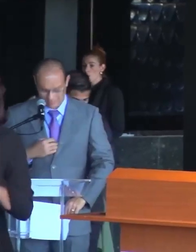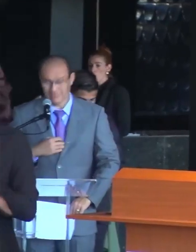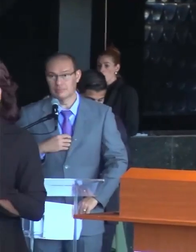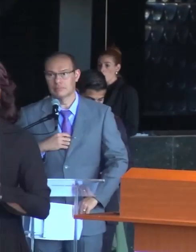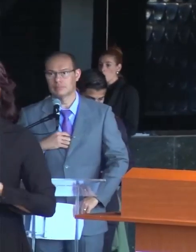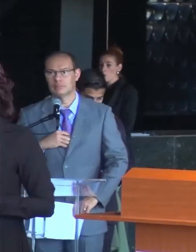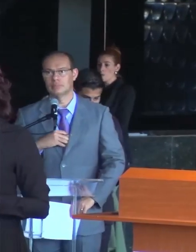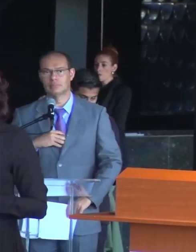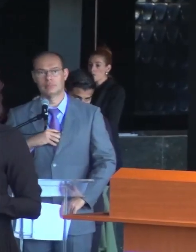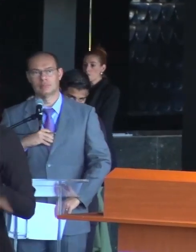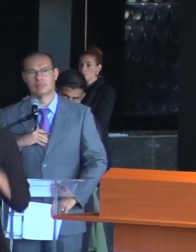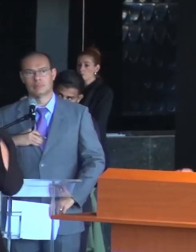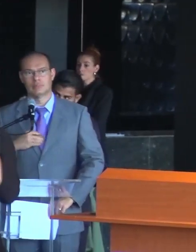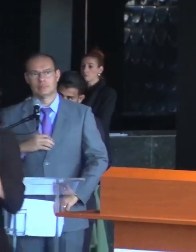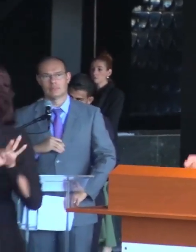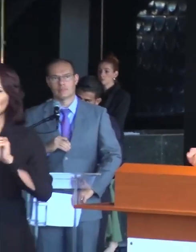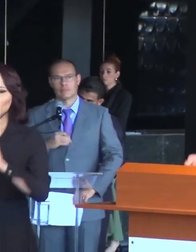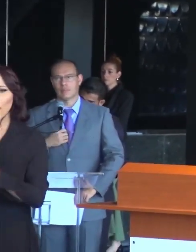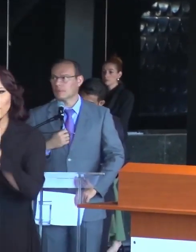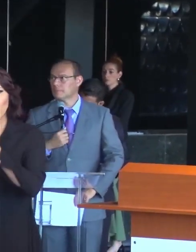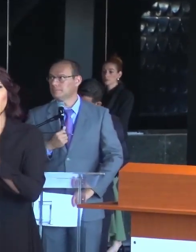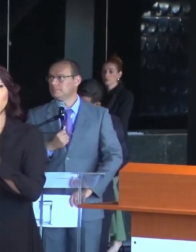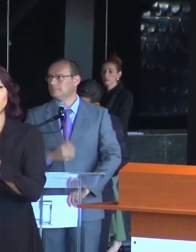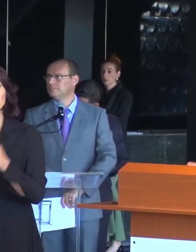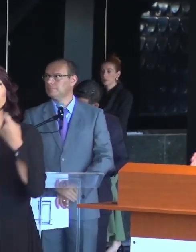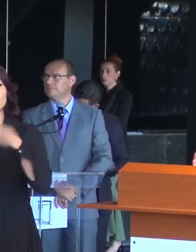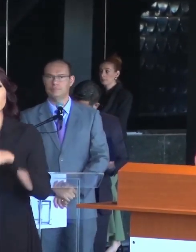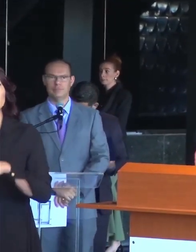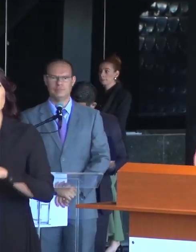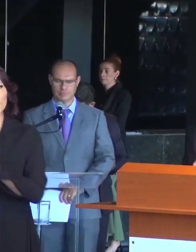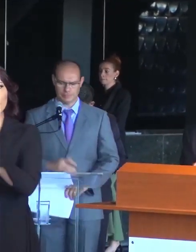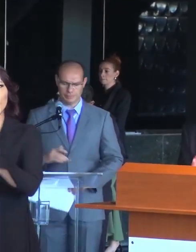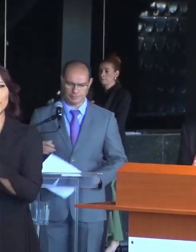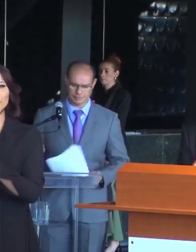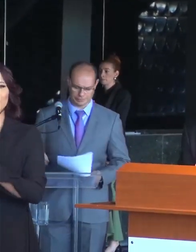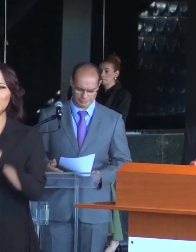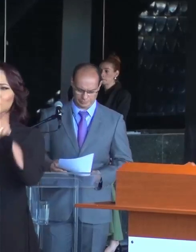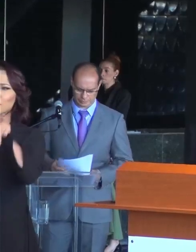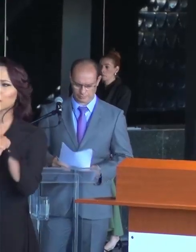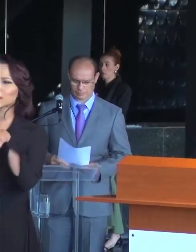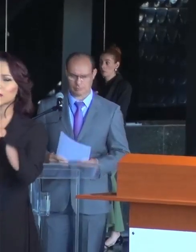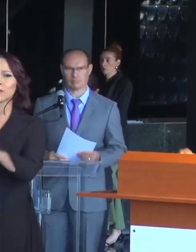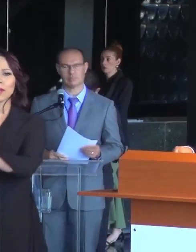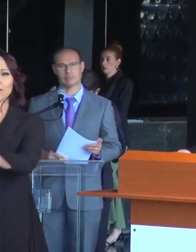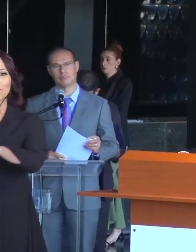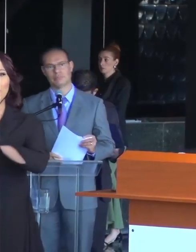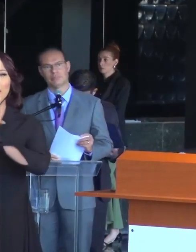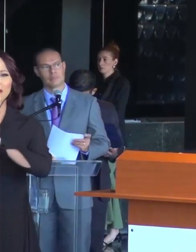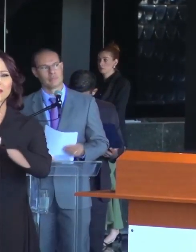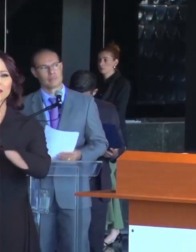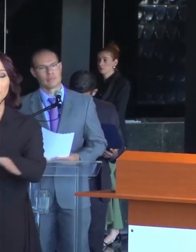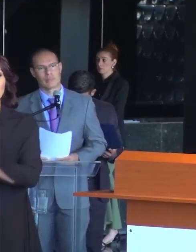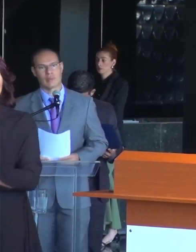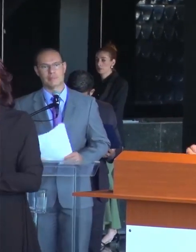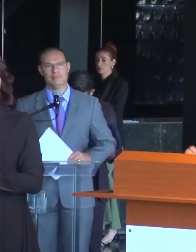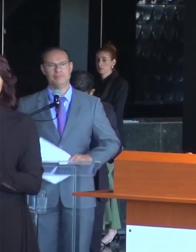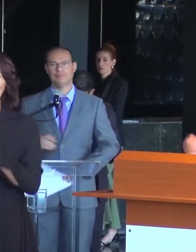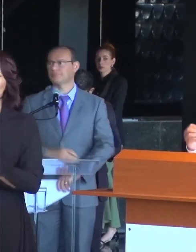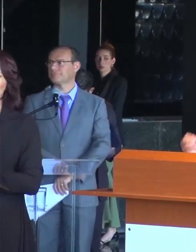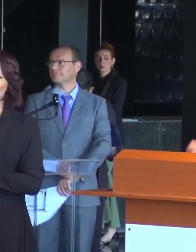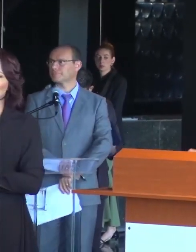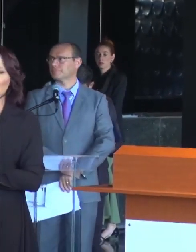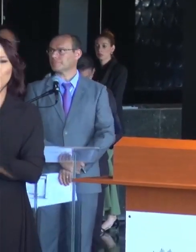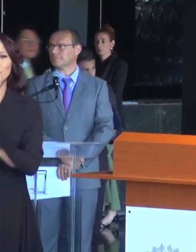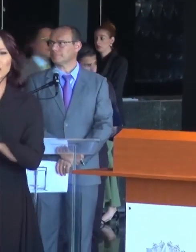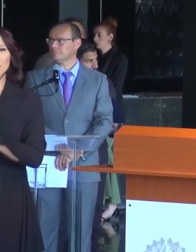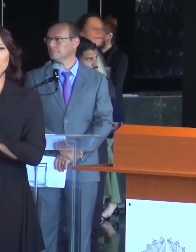a despeito de todo o apoio que nós damos e devemos dar a esses povos e nações que veem neste dia um momento